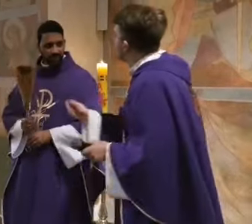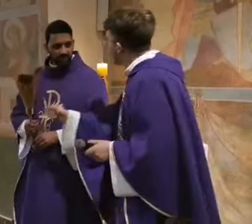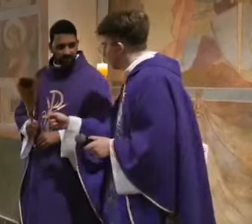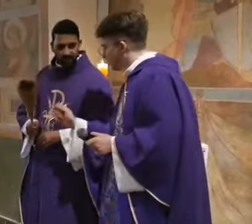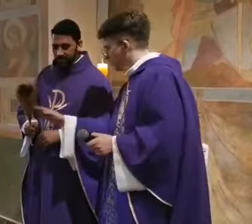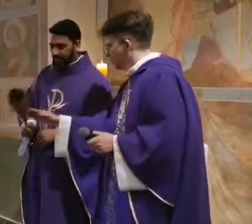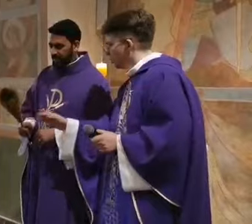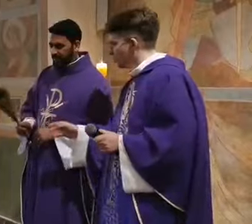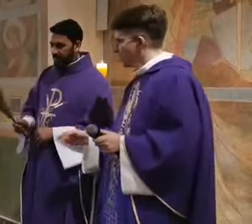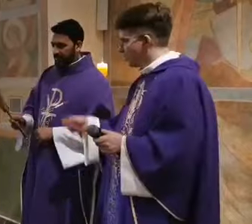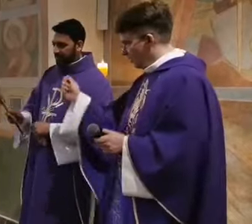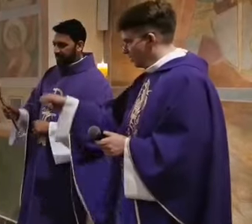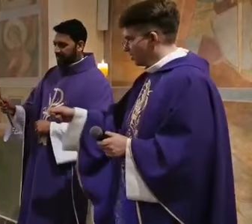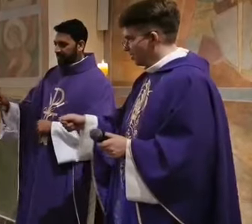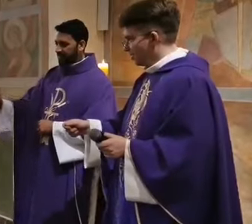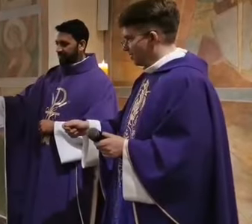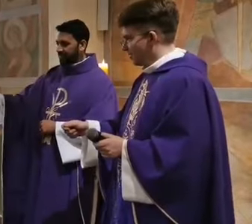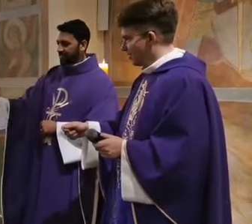Vuote.